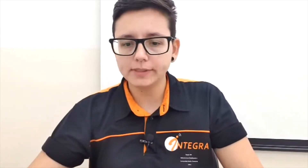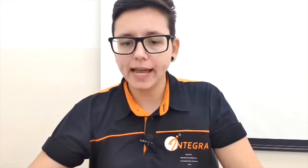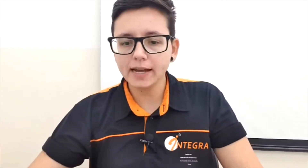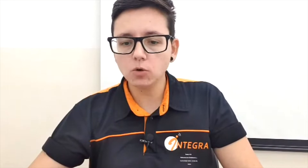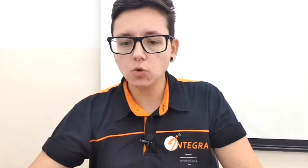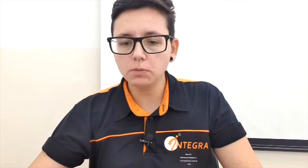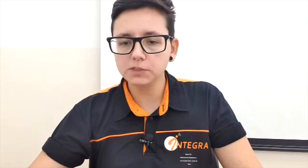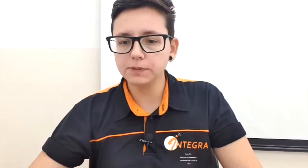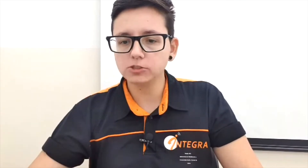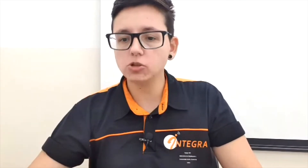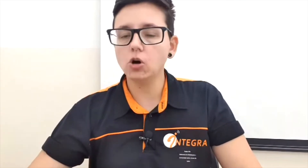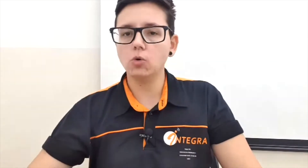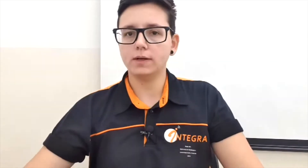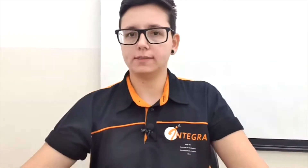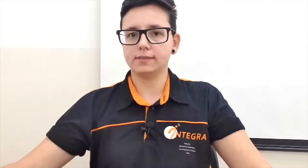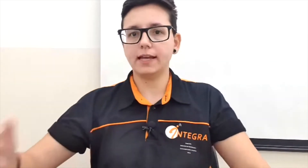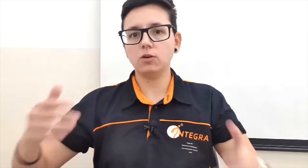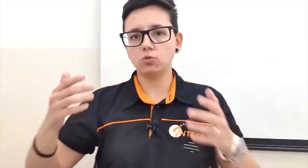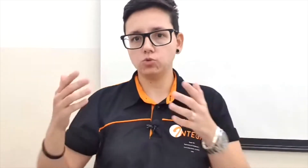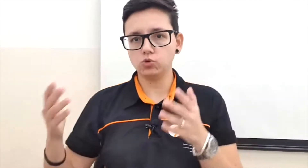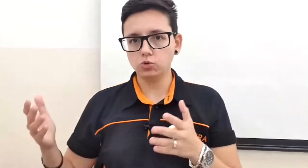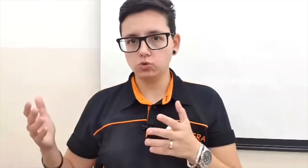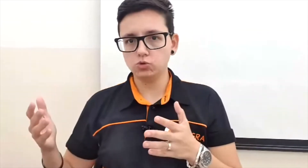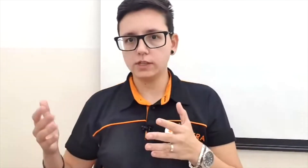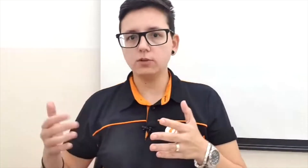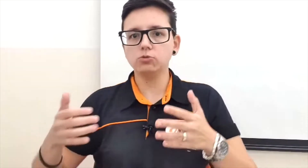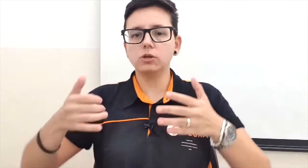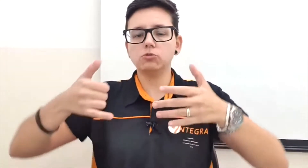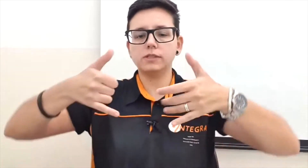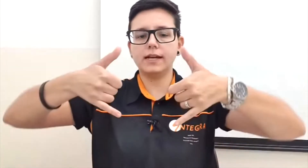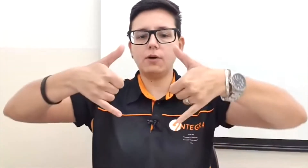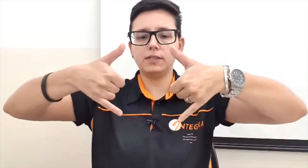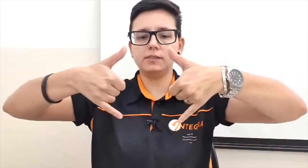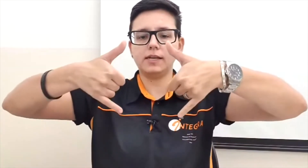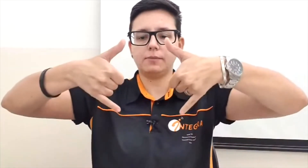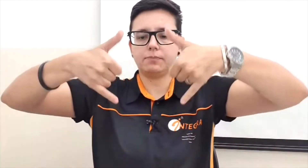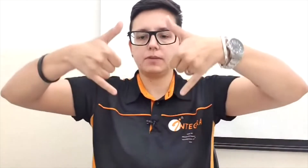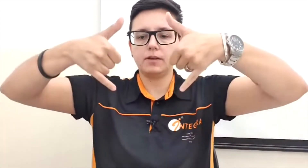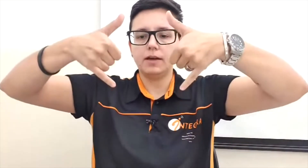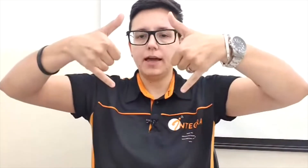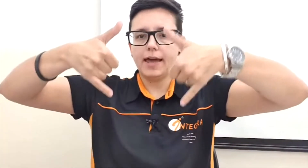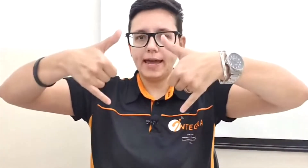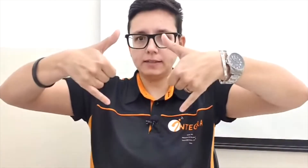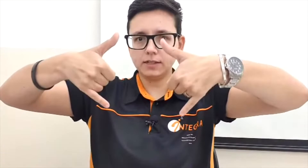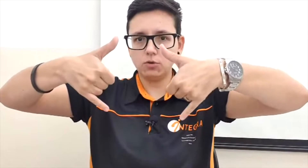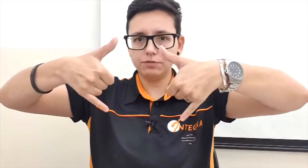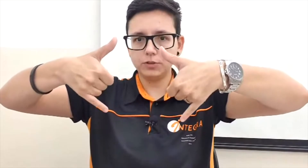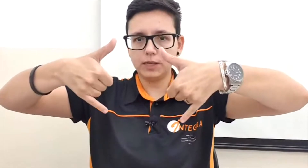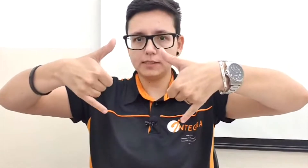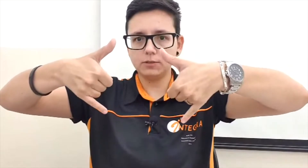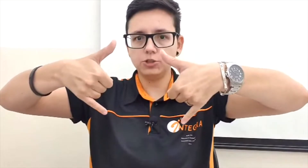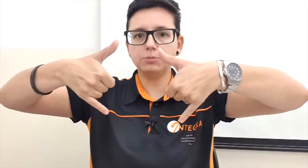Tem algumas pessoas, tem alguns surdos que usam o sinal assim. Essa configuração de